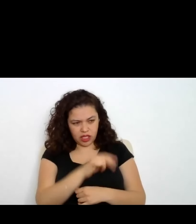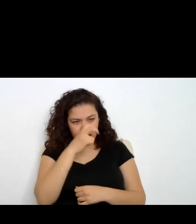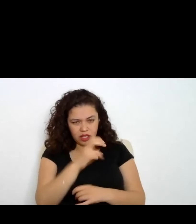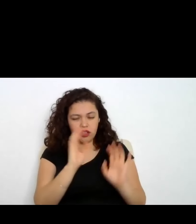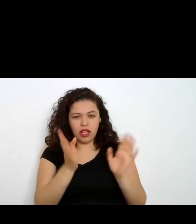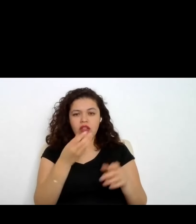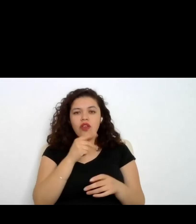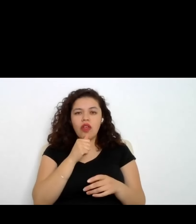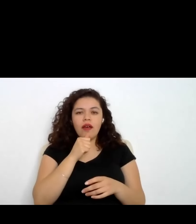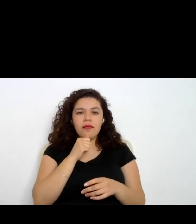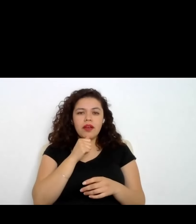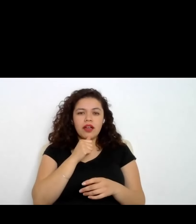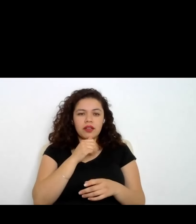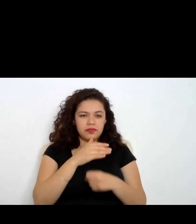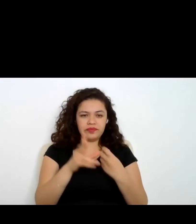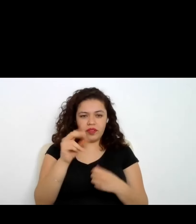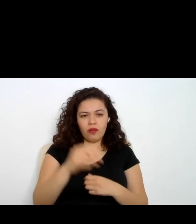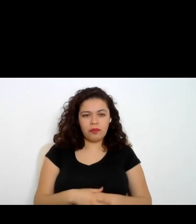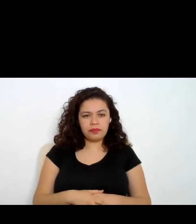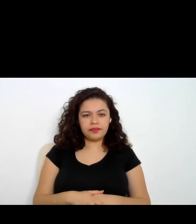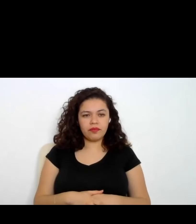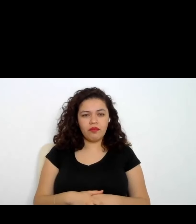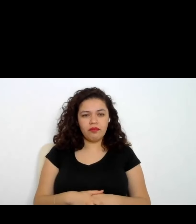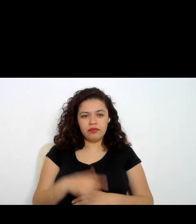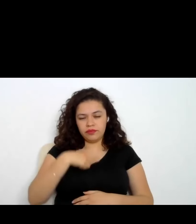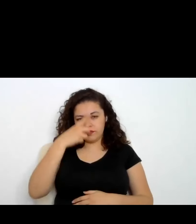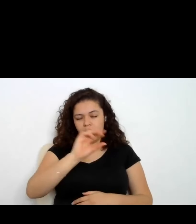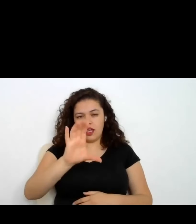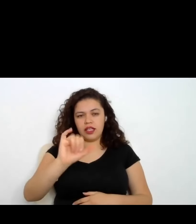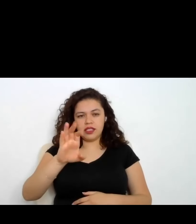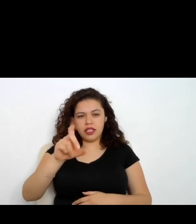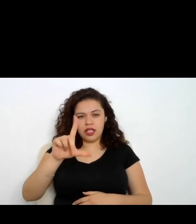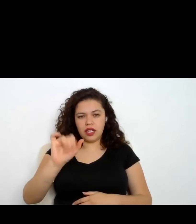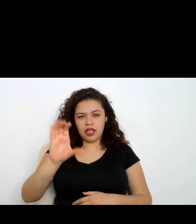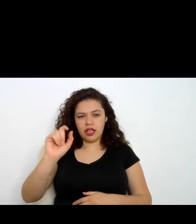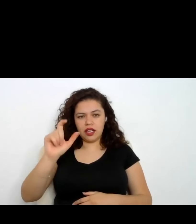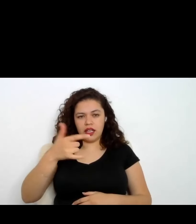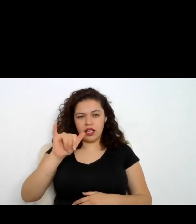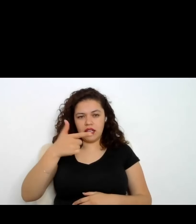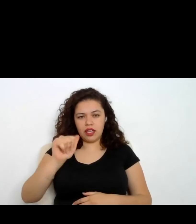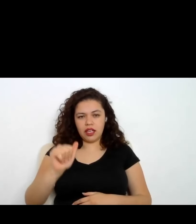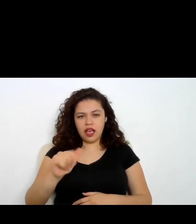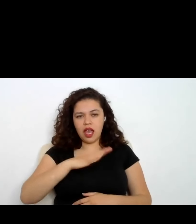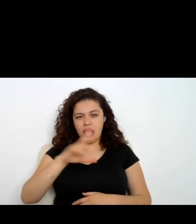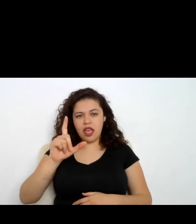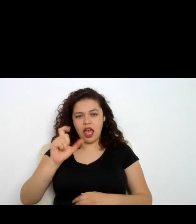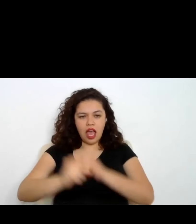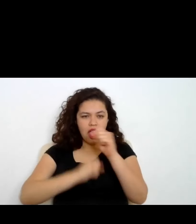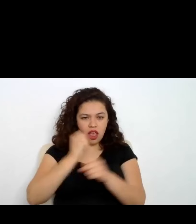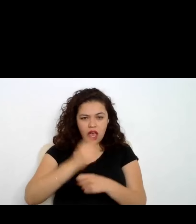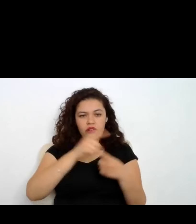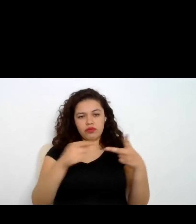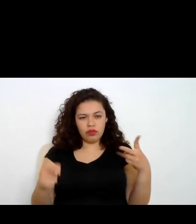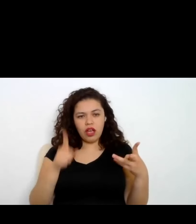yo puedo decir Cecilia Cajiga, que tiene tantos años, que es mujer,